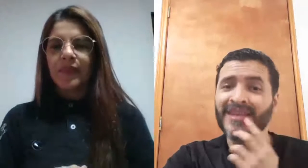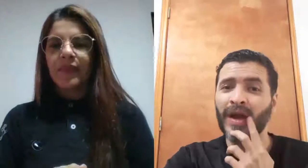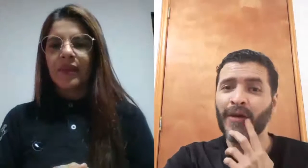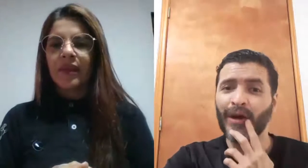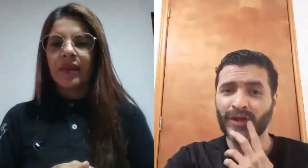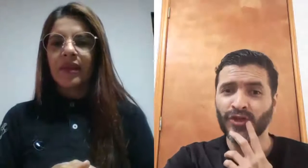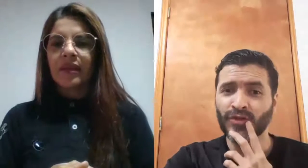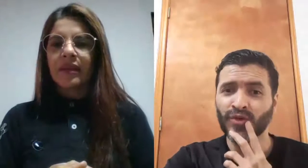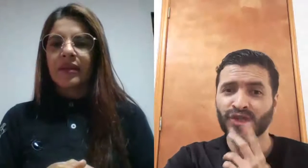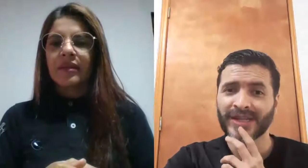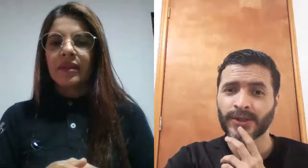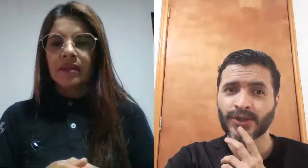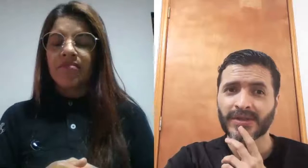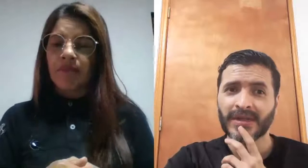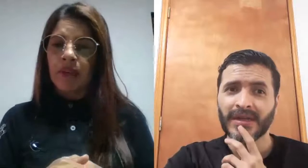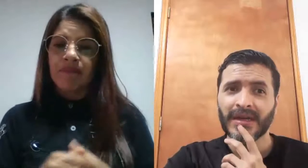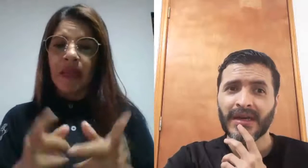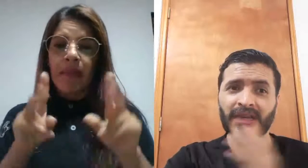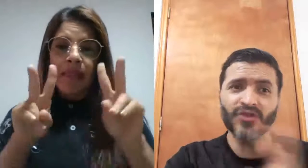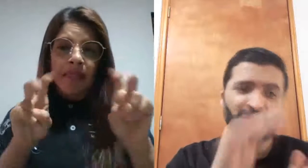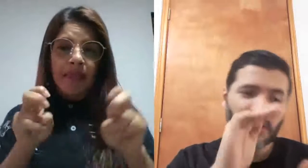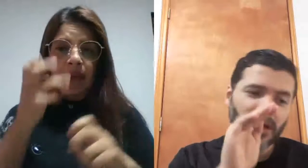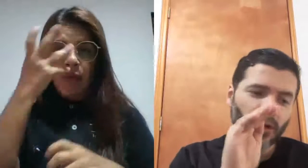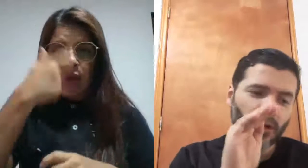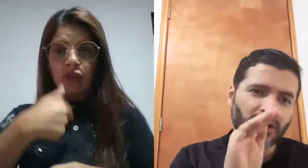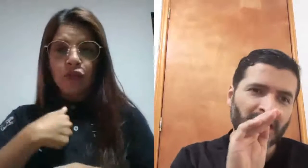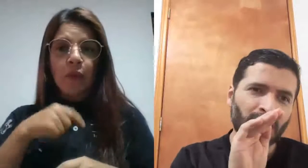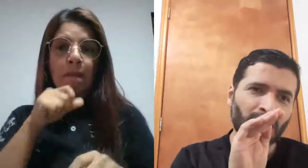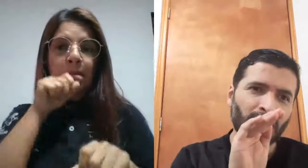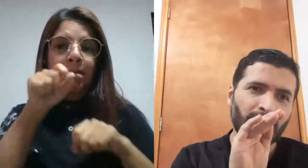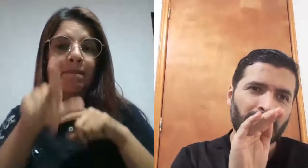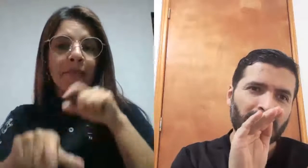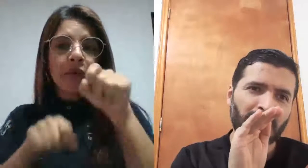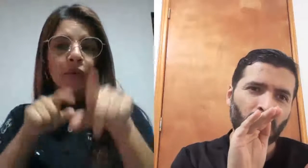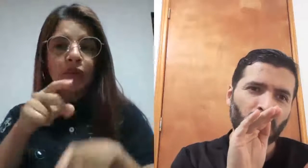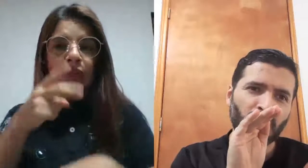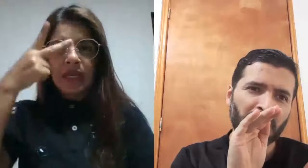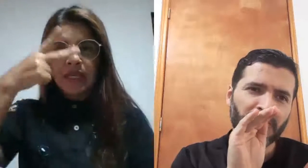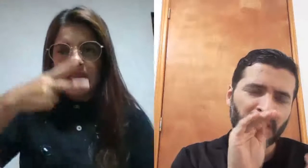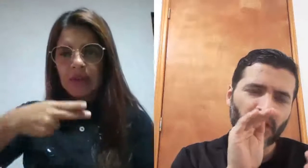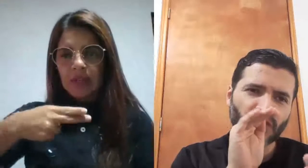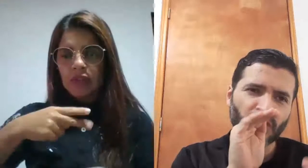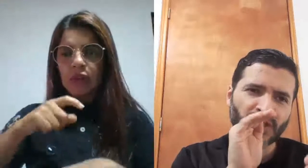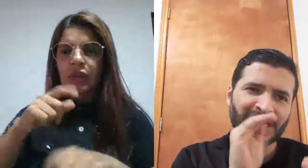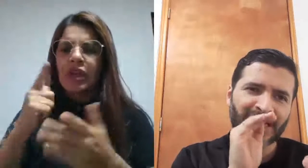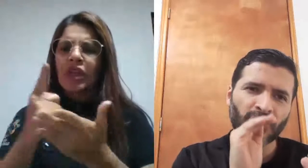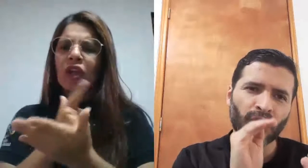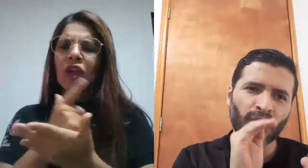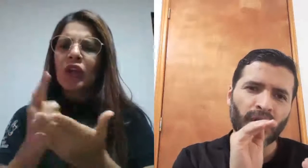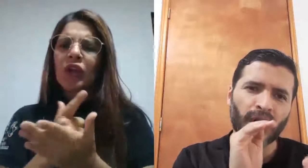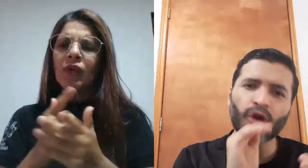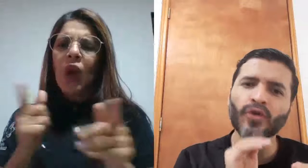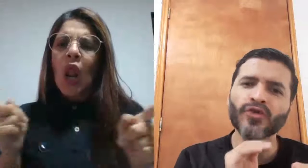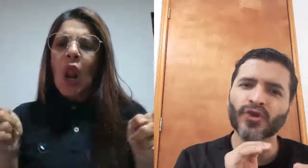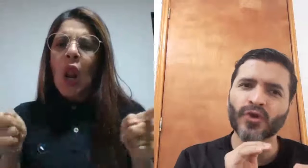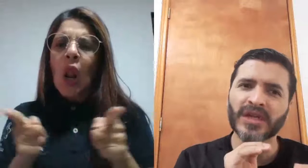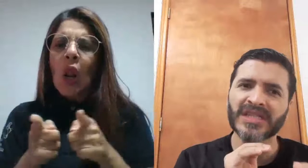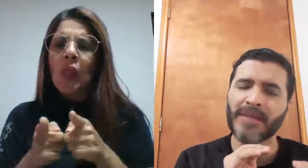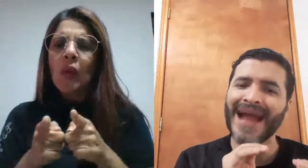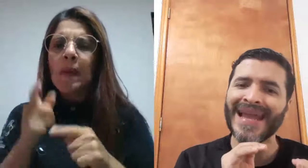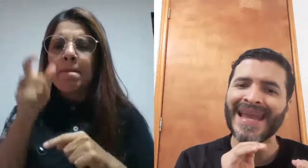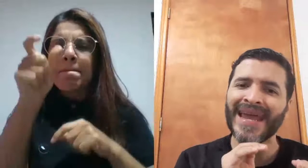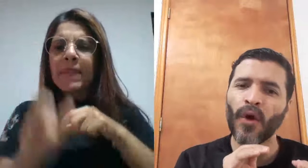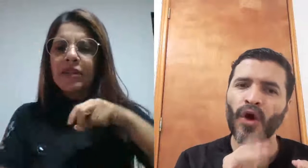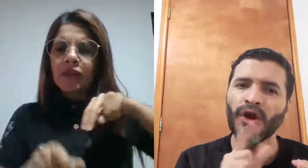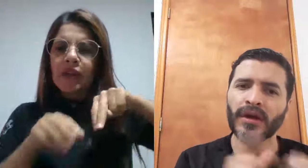porque va a entrar dentro de la evaluación, muchachos. Y es un librito cortico de un filósofo escritor